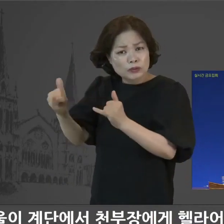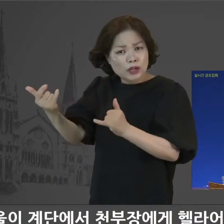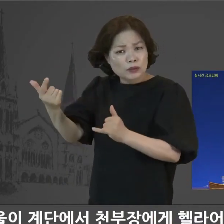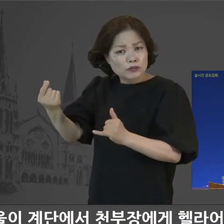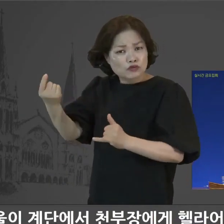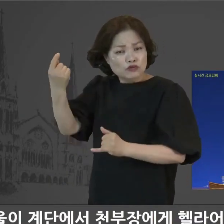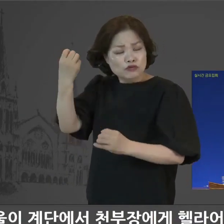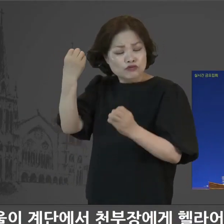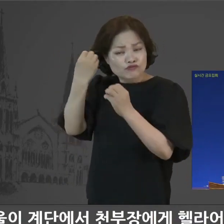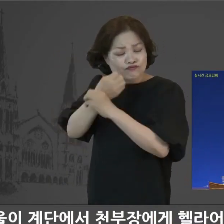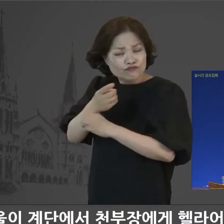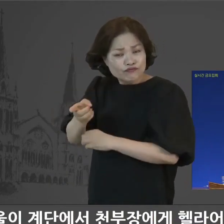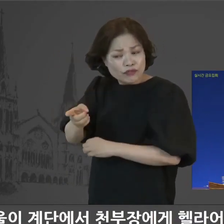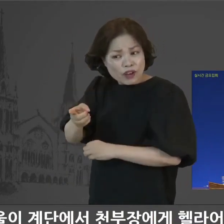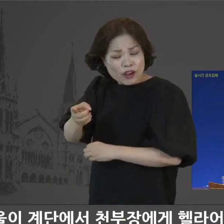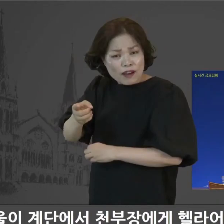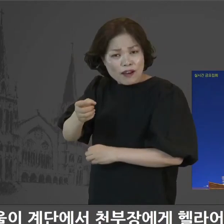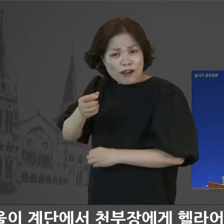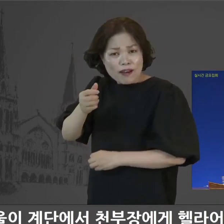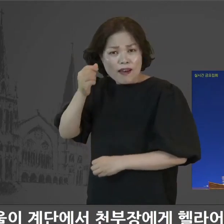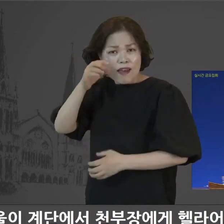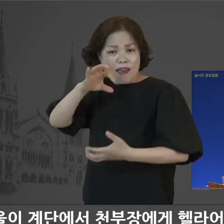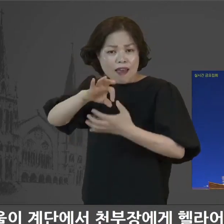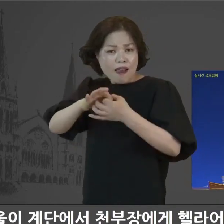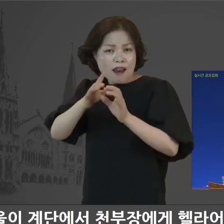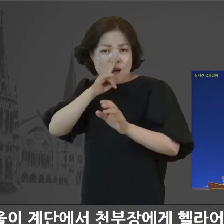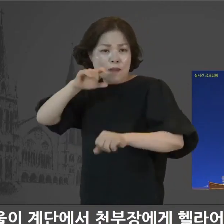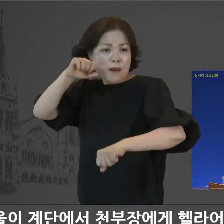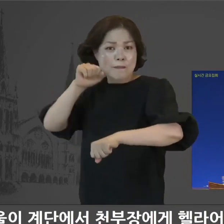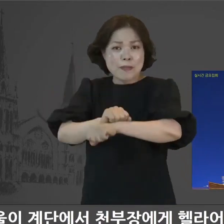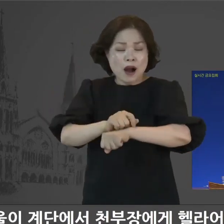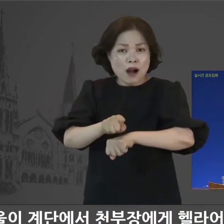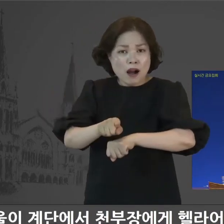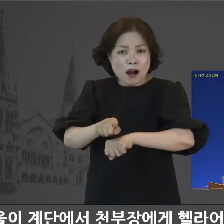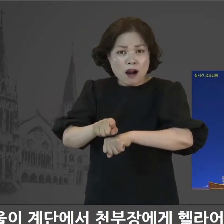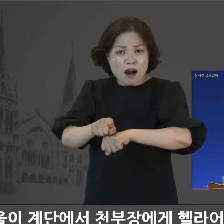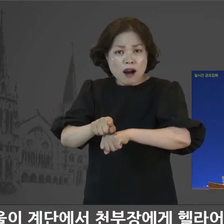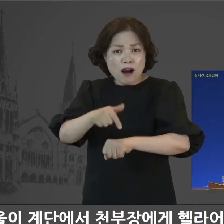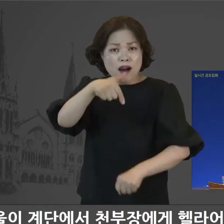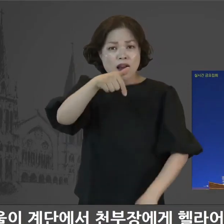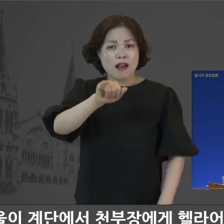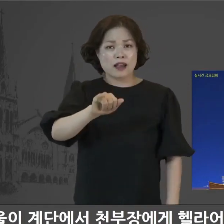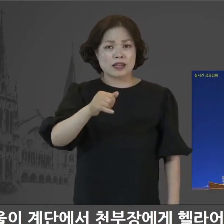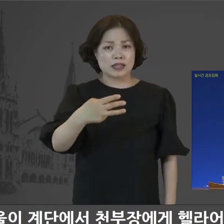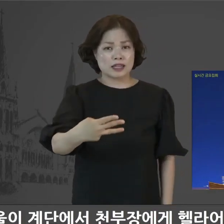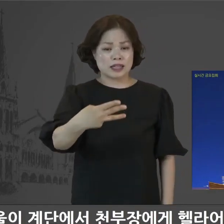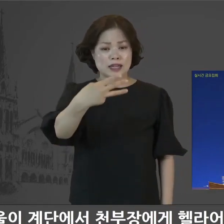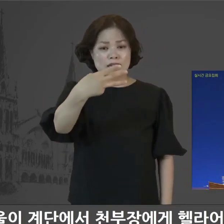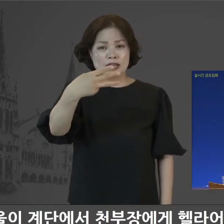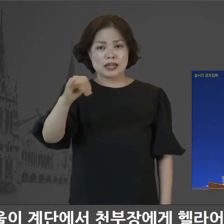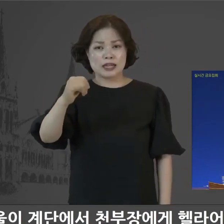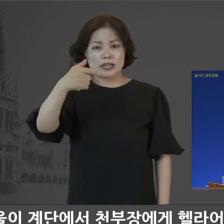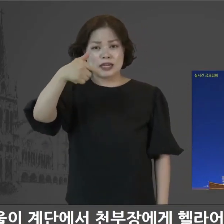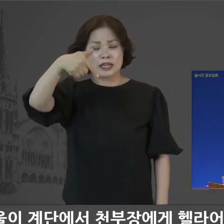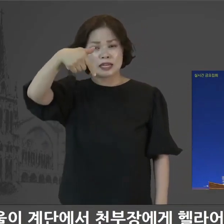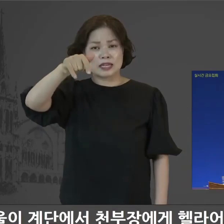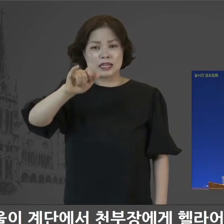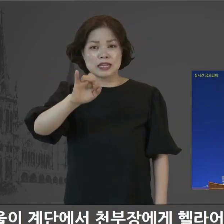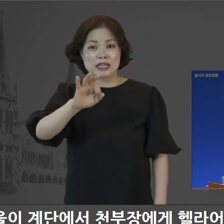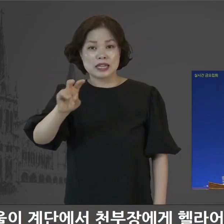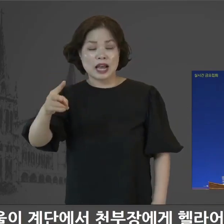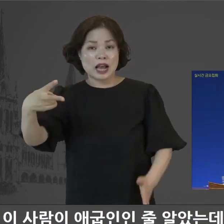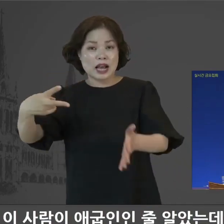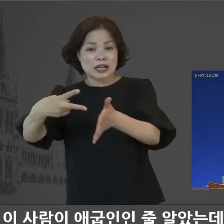알았는데 헬라말을 유창하게 하는 거예요. 알고 보니까 길리기아 다소라는 곳의 시민이다,